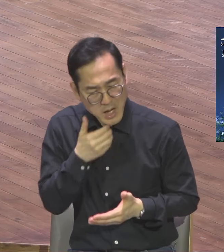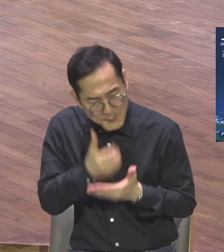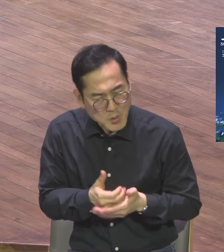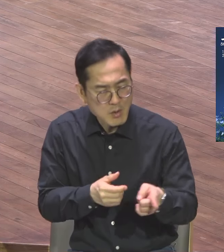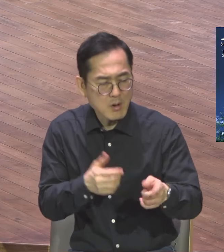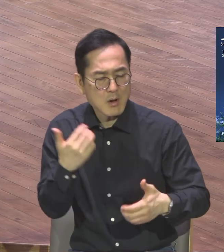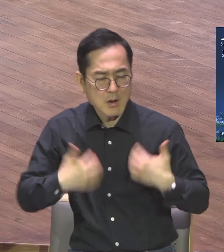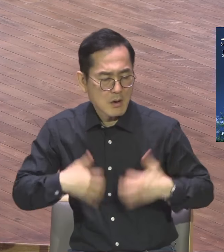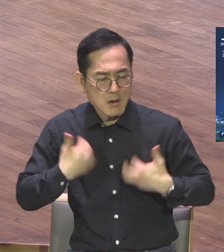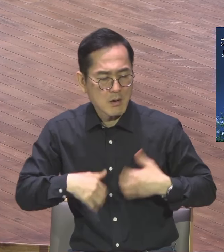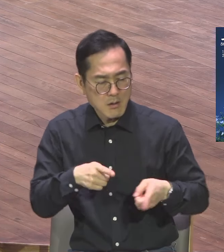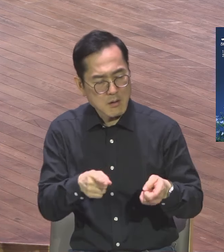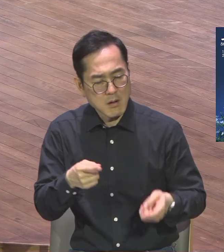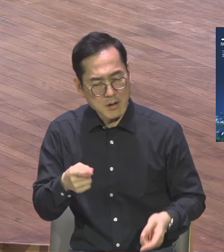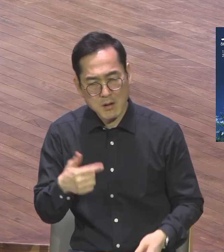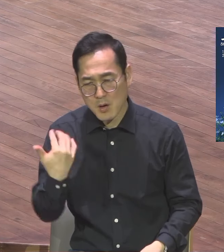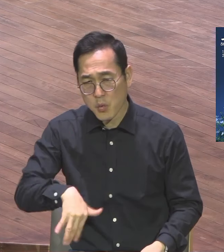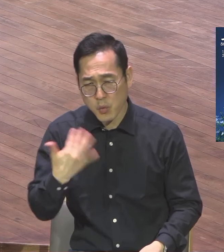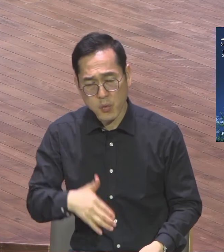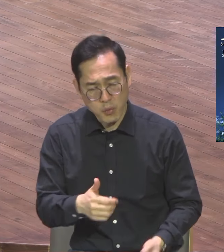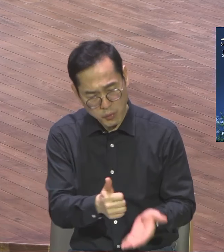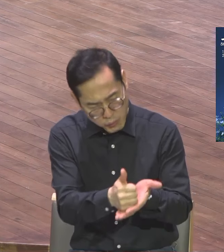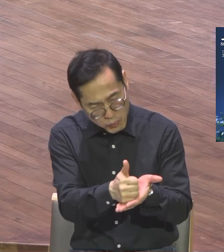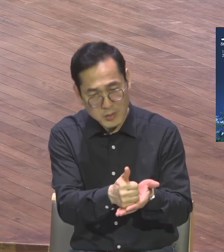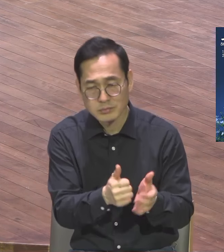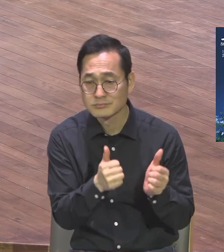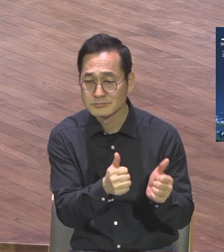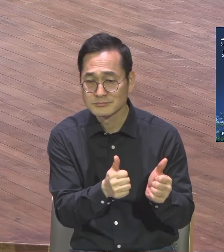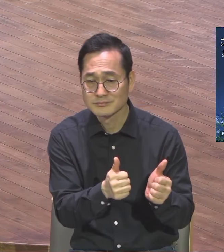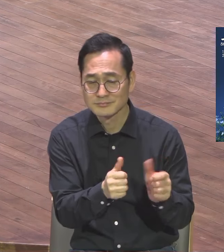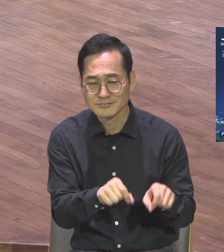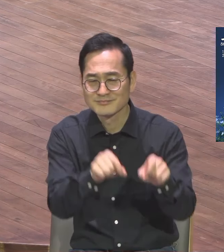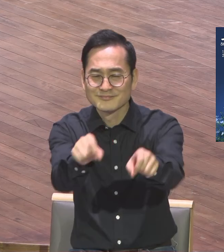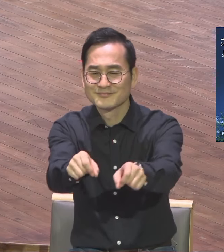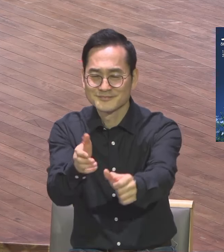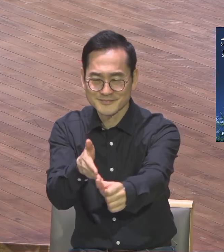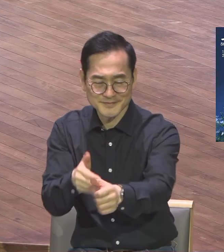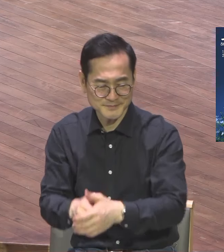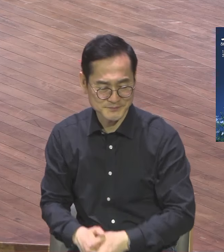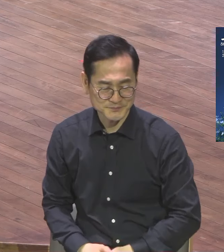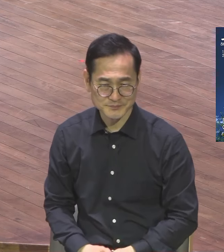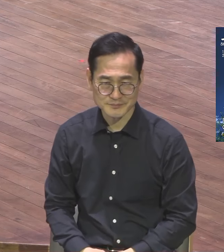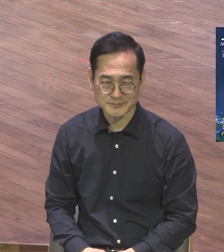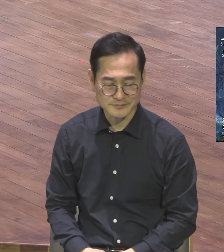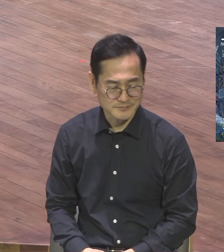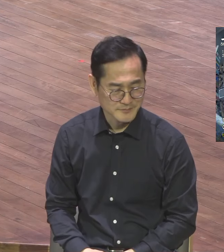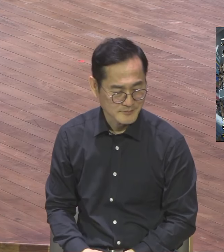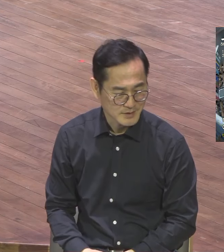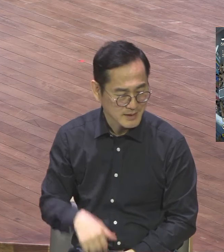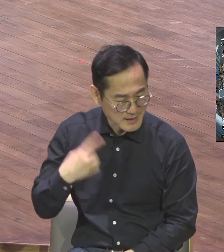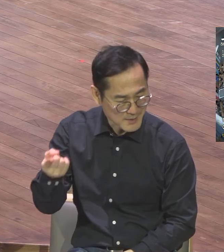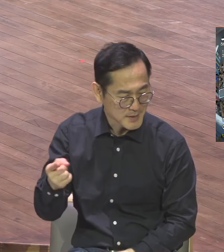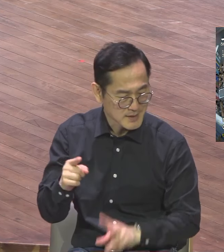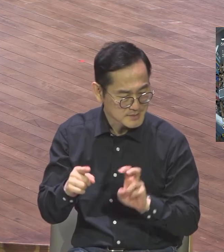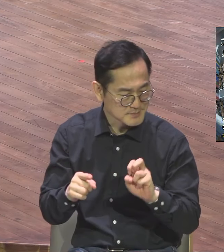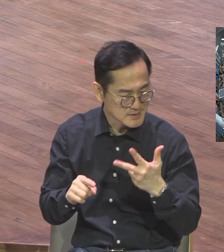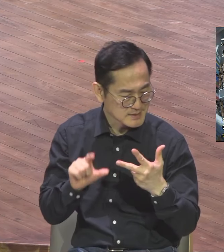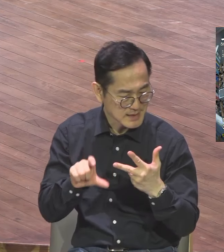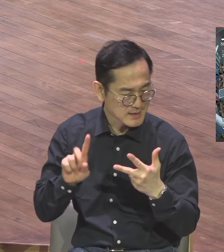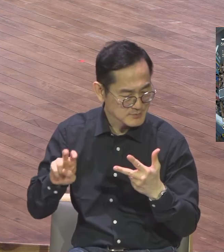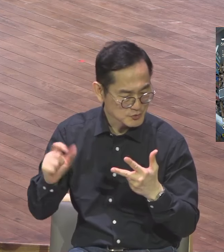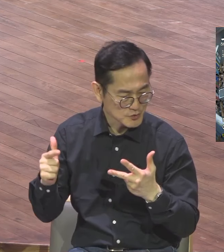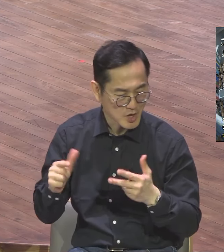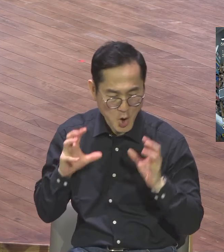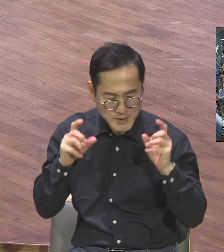주님을 축복합니다. 결론입니다. 잠언 27장 26절 27절 봅니다. 야, 어린